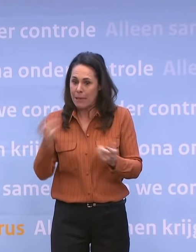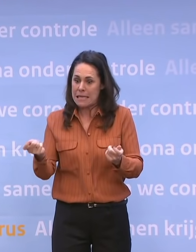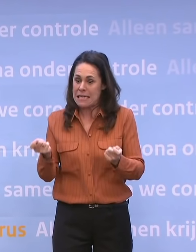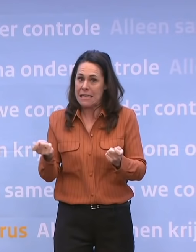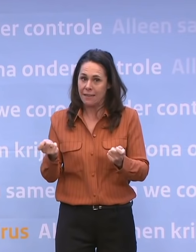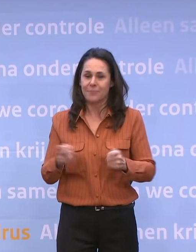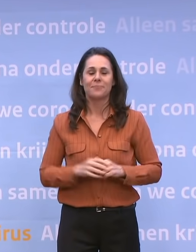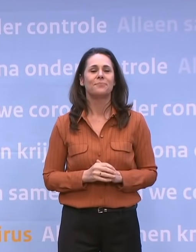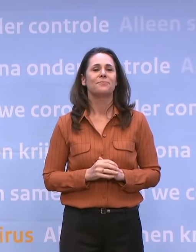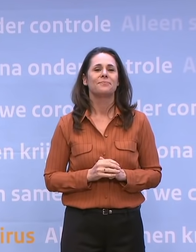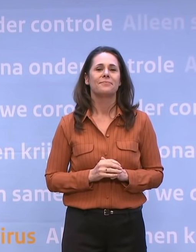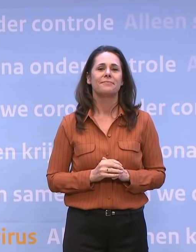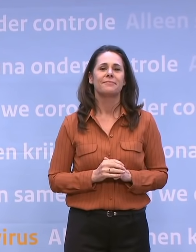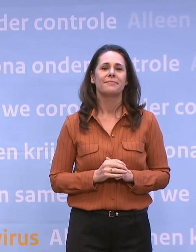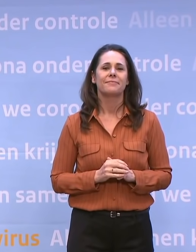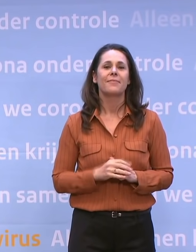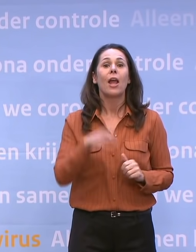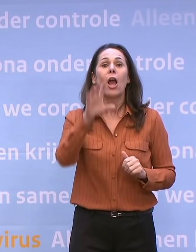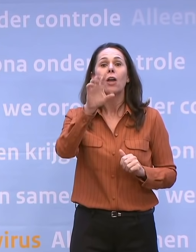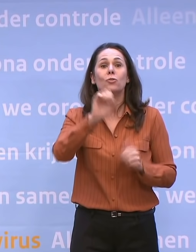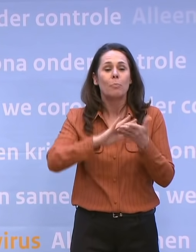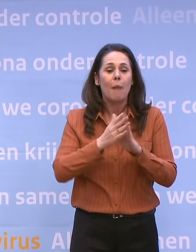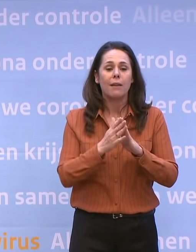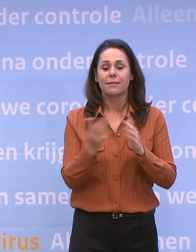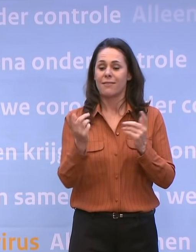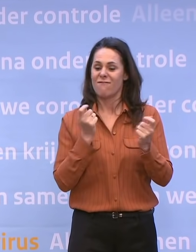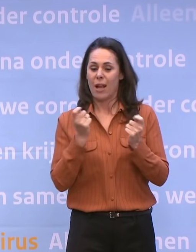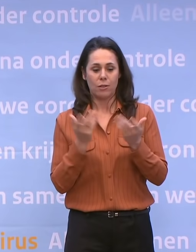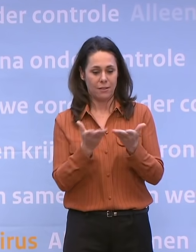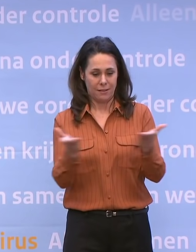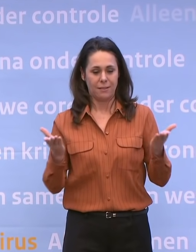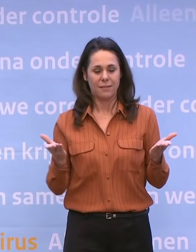houden. Voor alle supermarkten en andere winkels, die allerlei